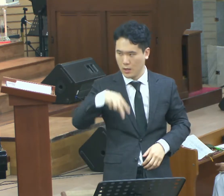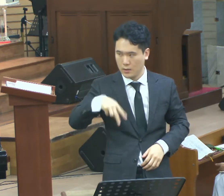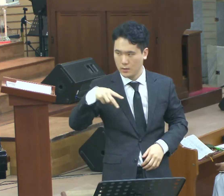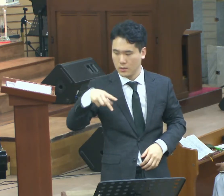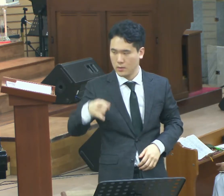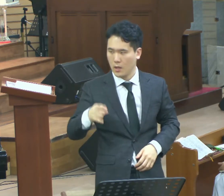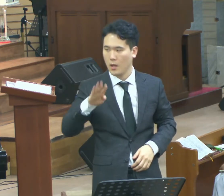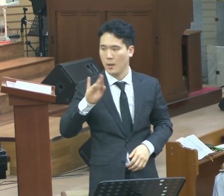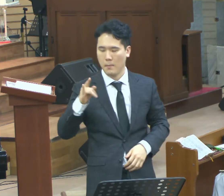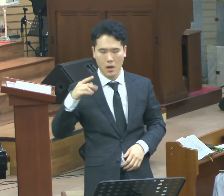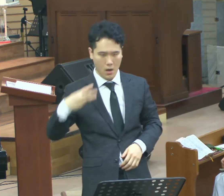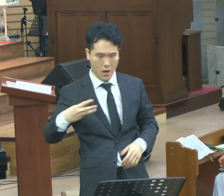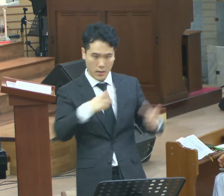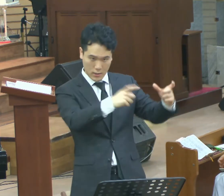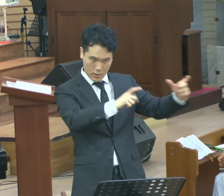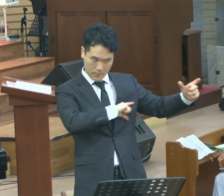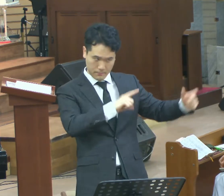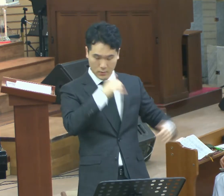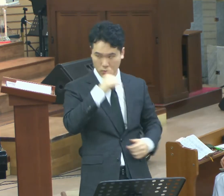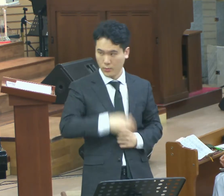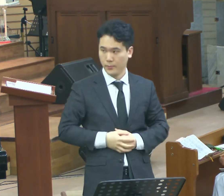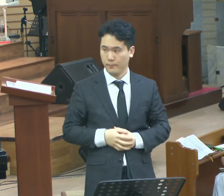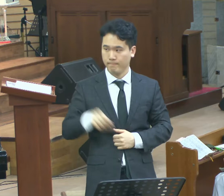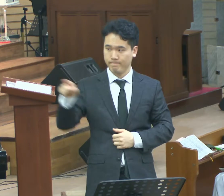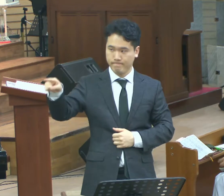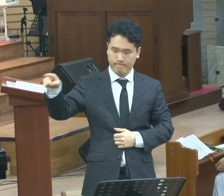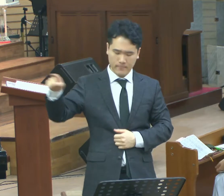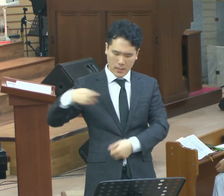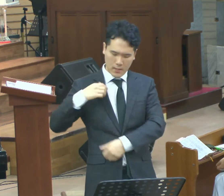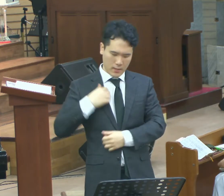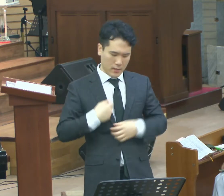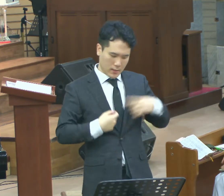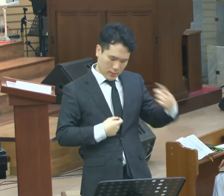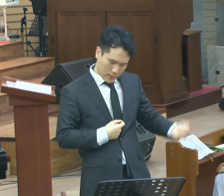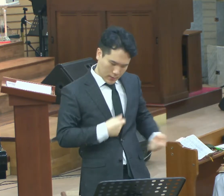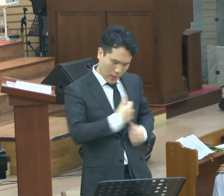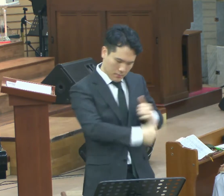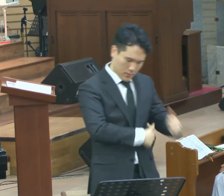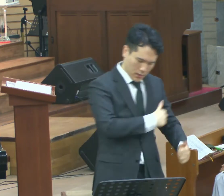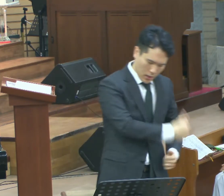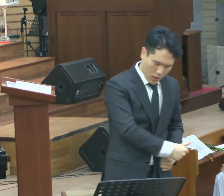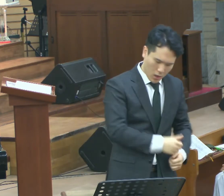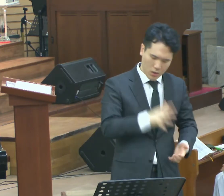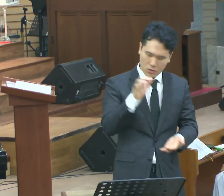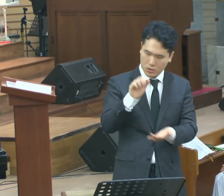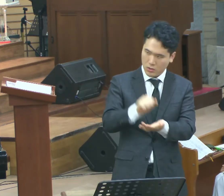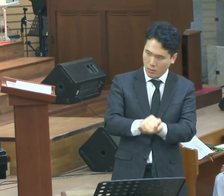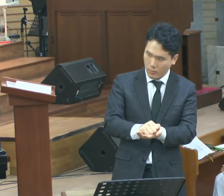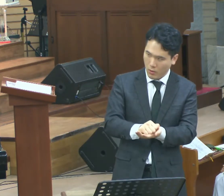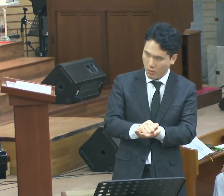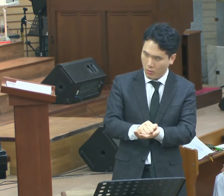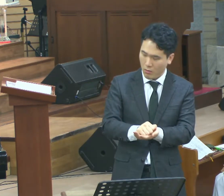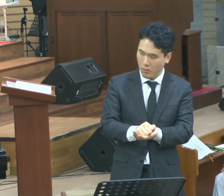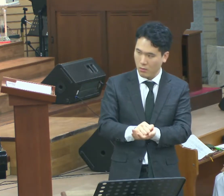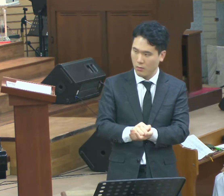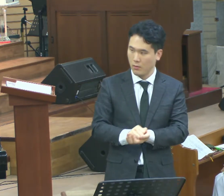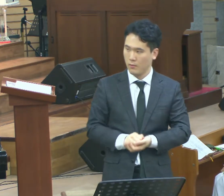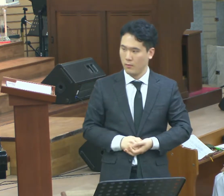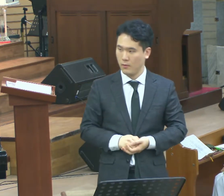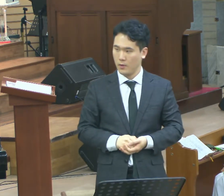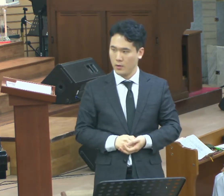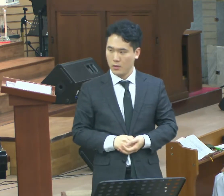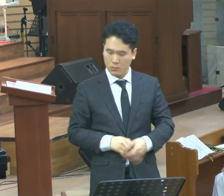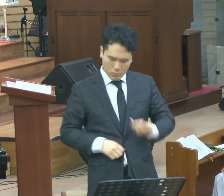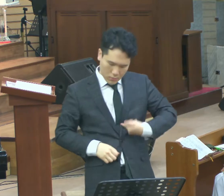뛰지 않죠. 기랴세벨은 다음 세대가 점령해야지. 그리고 딸이 하나 있는데